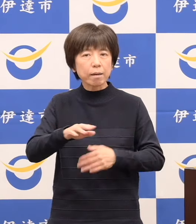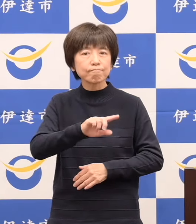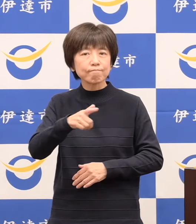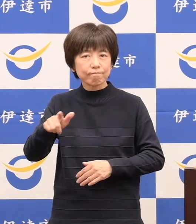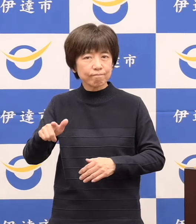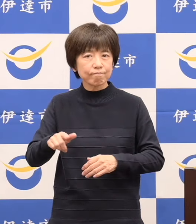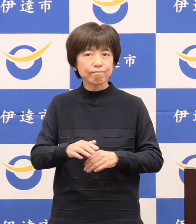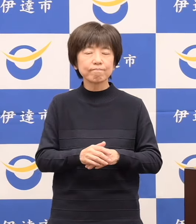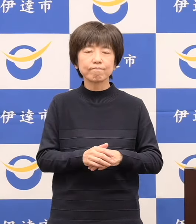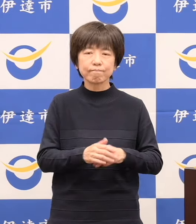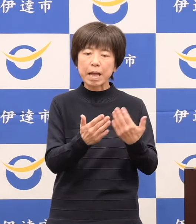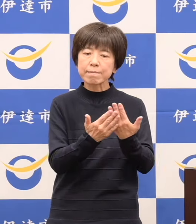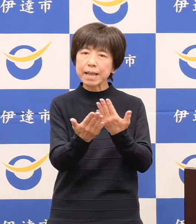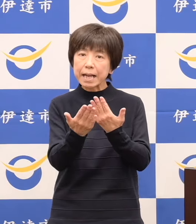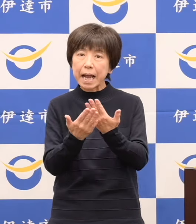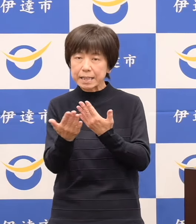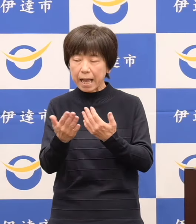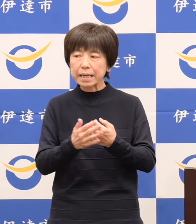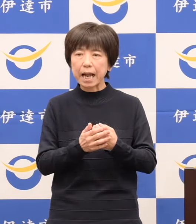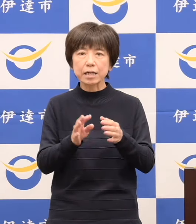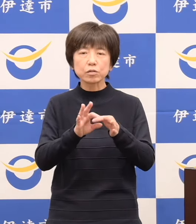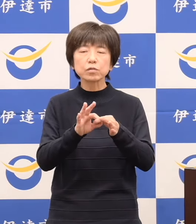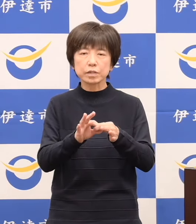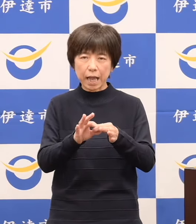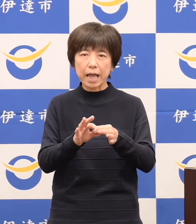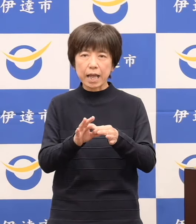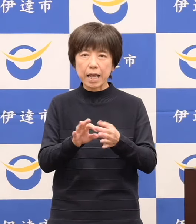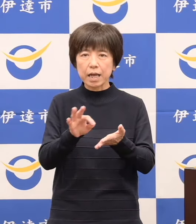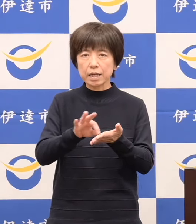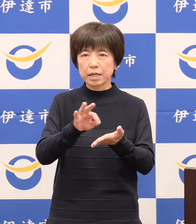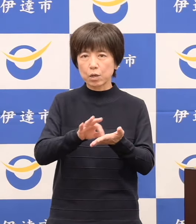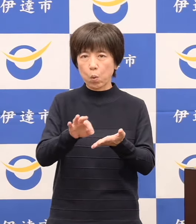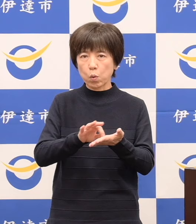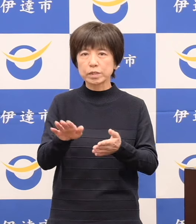に運用されているというような状況でございます。